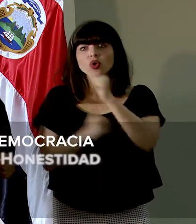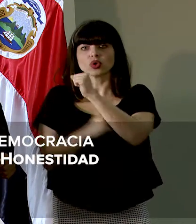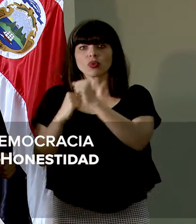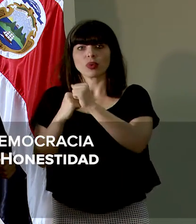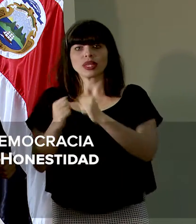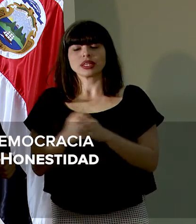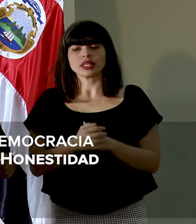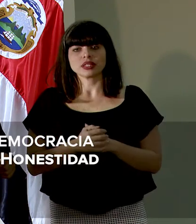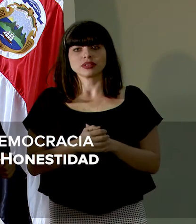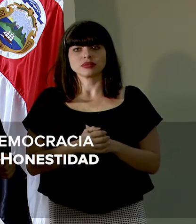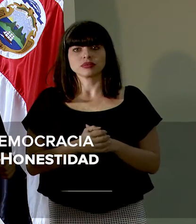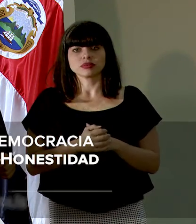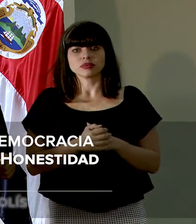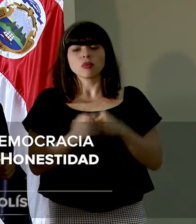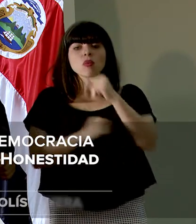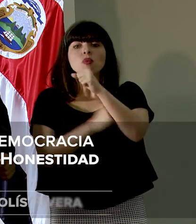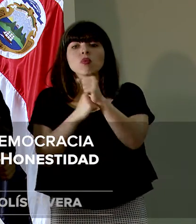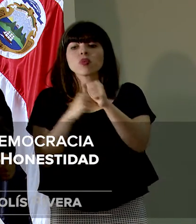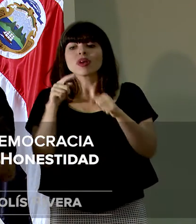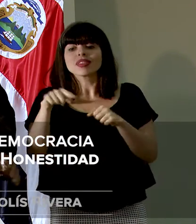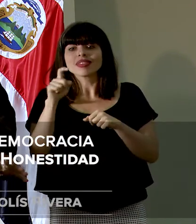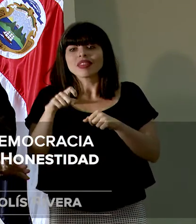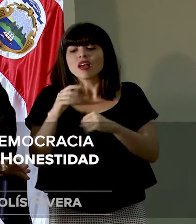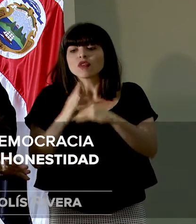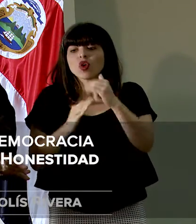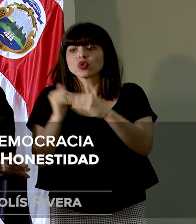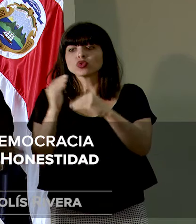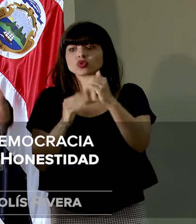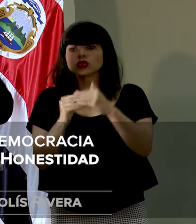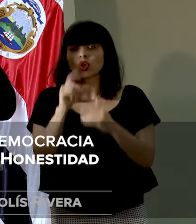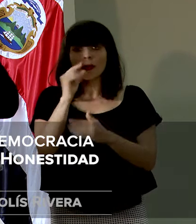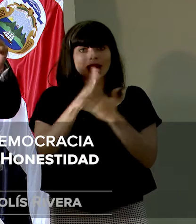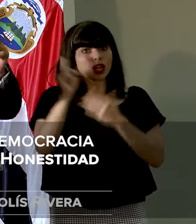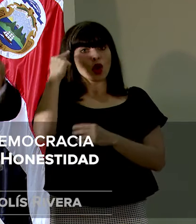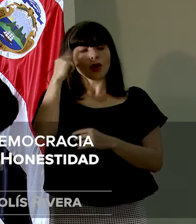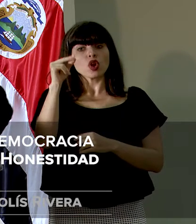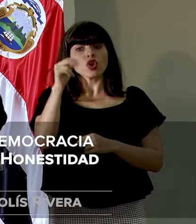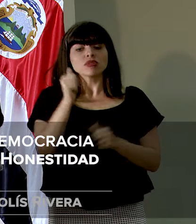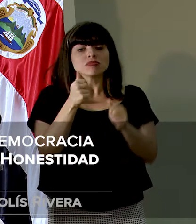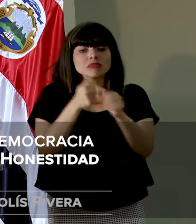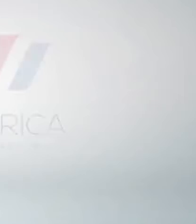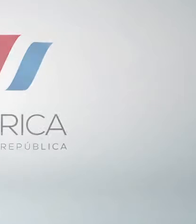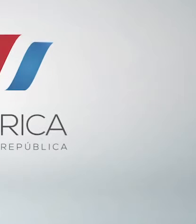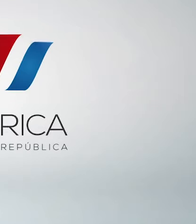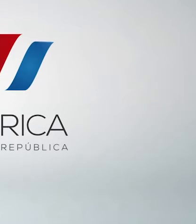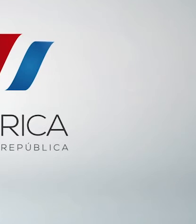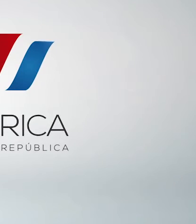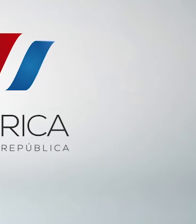Un puente que tiene que ser construido no por el gobierno, sino por la sociedad.